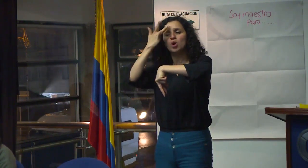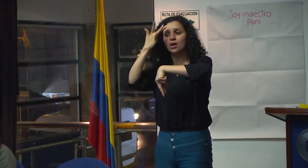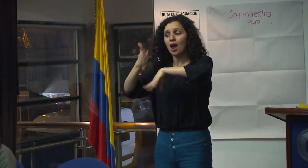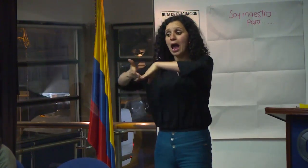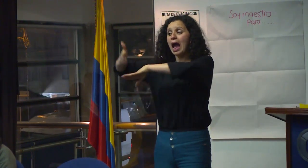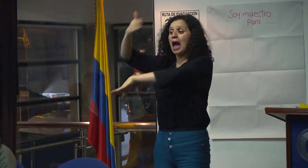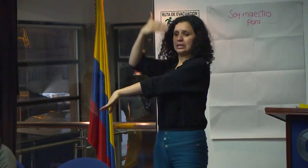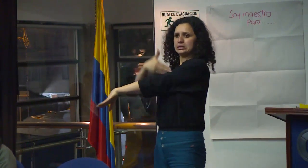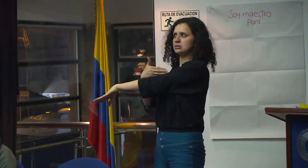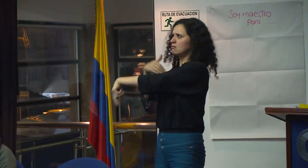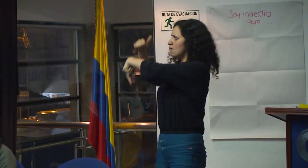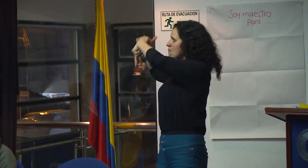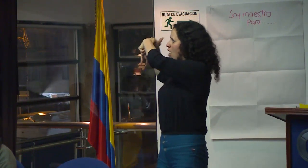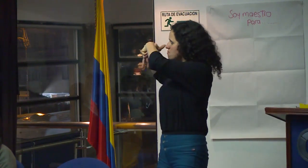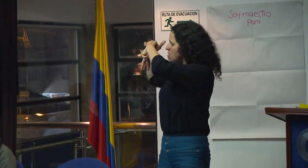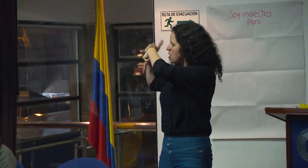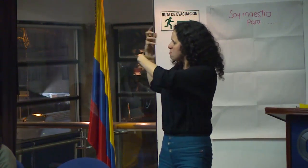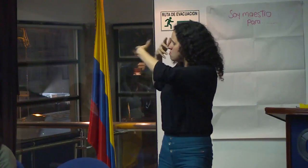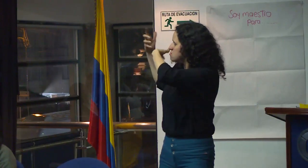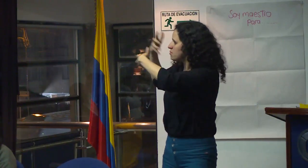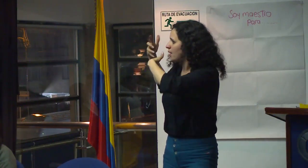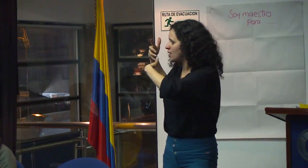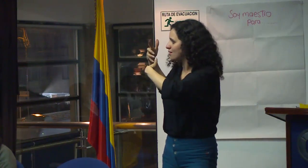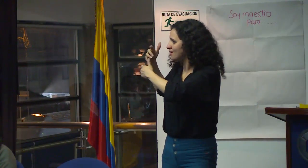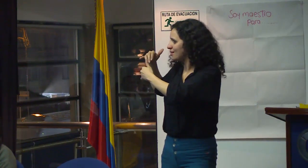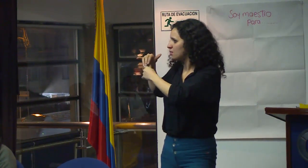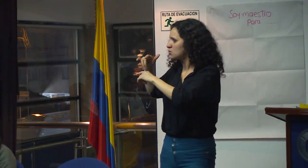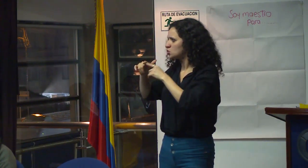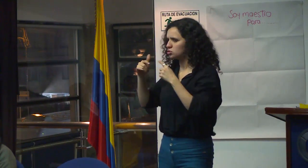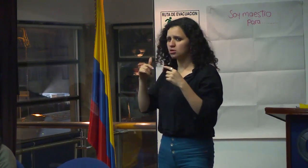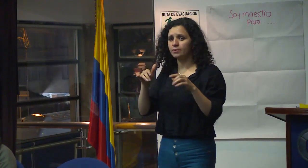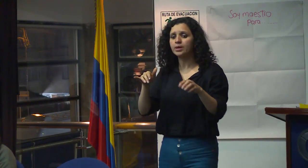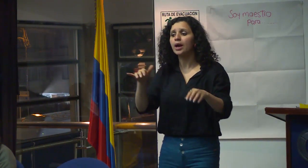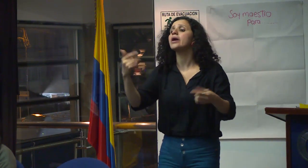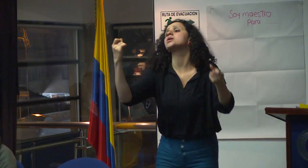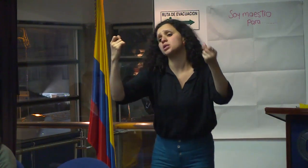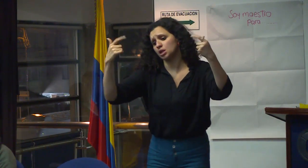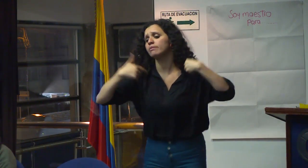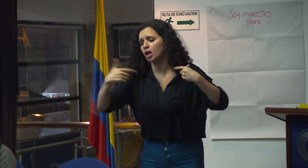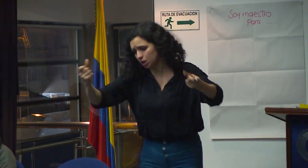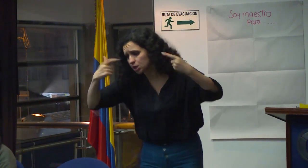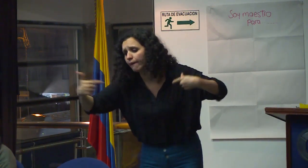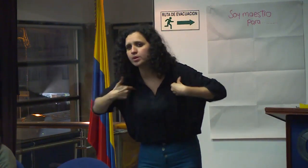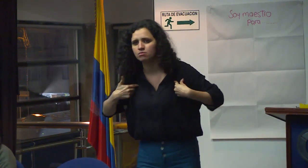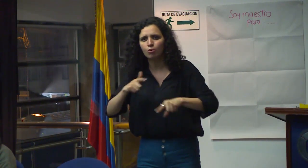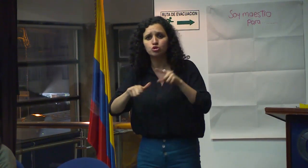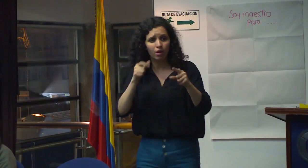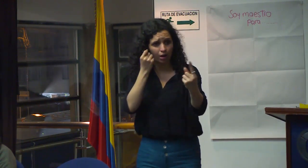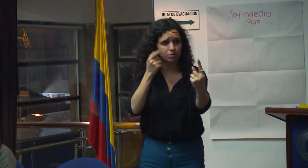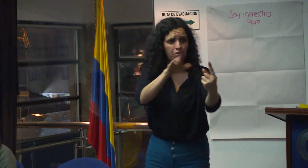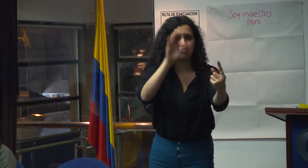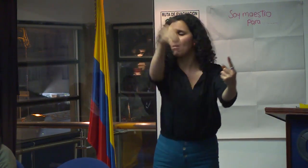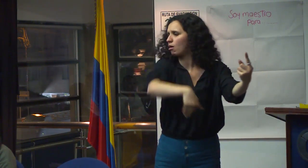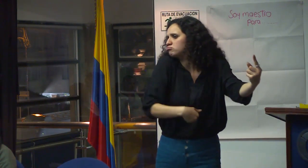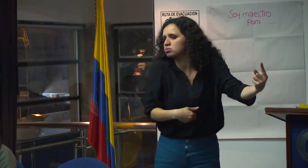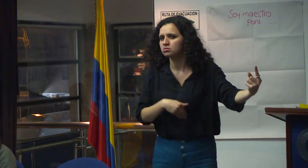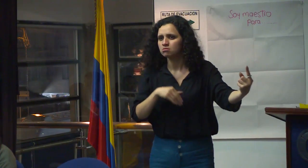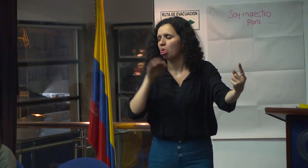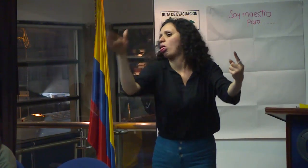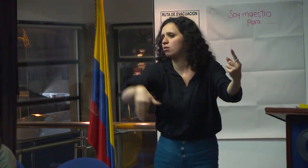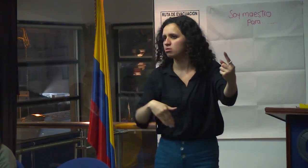ahí, ¿yo cómo espero que me entiendan si yo no entiendo? ¿Sí? Yo le enseño al otro a entender,